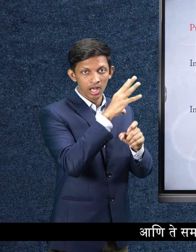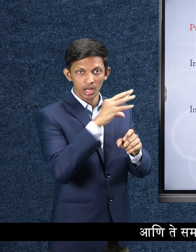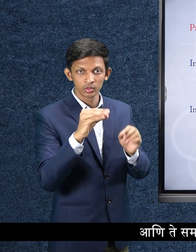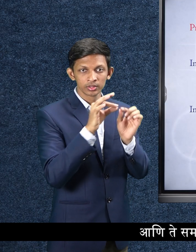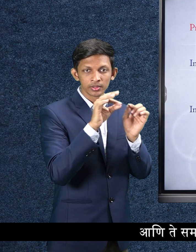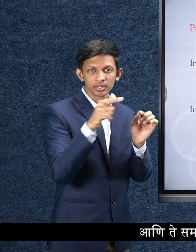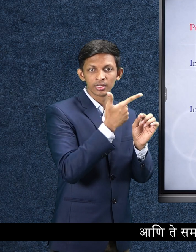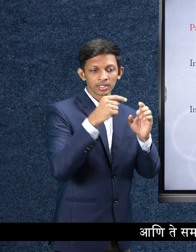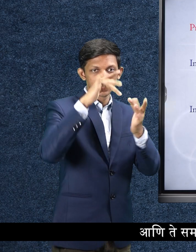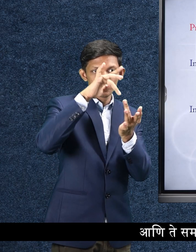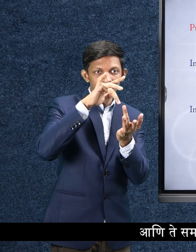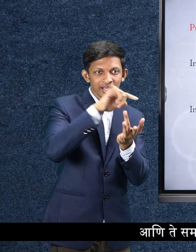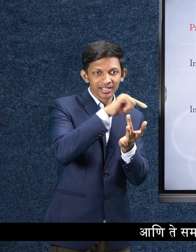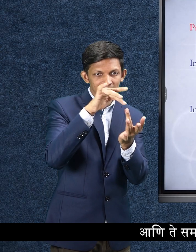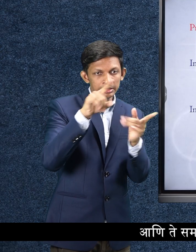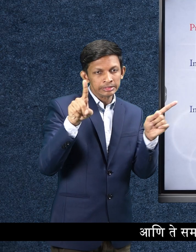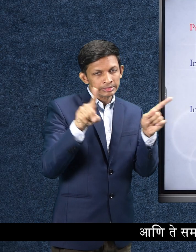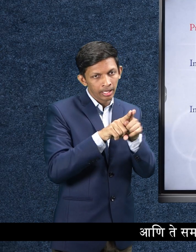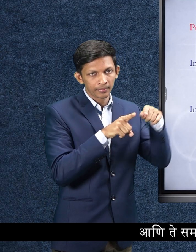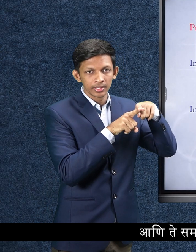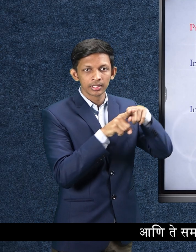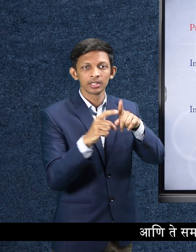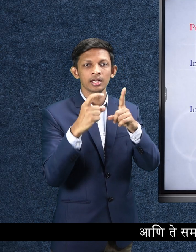समांतर DE आणि BC दरम्यान आहे.